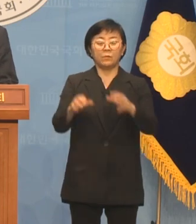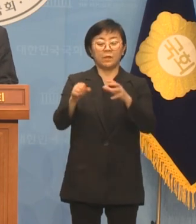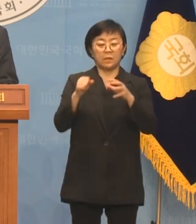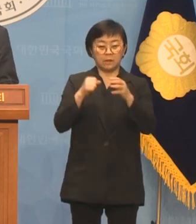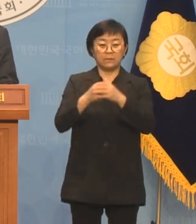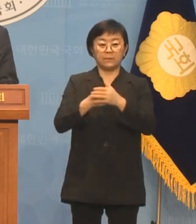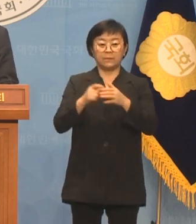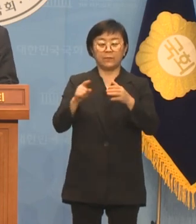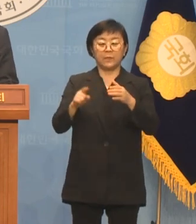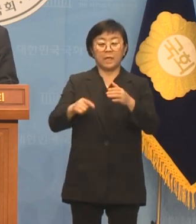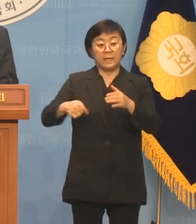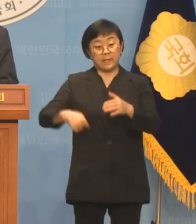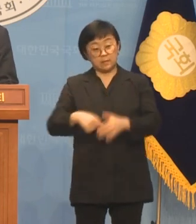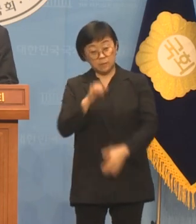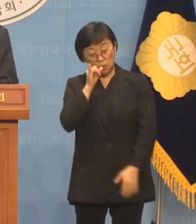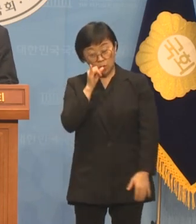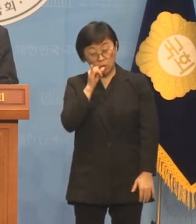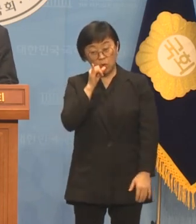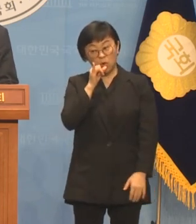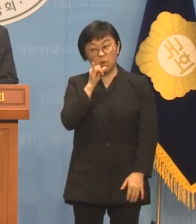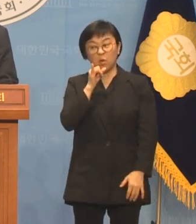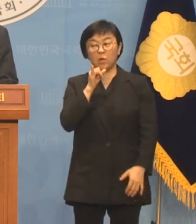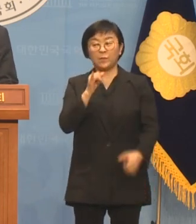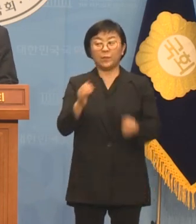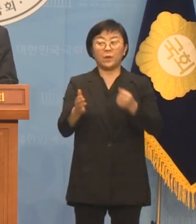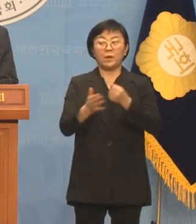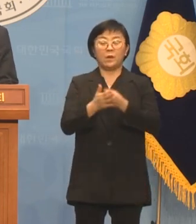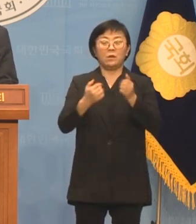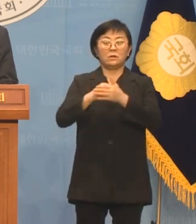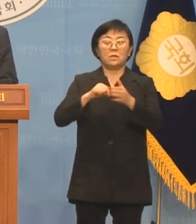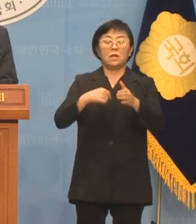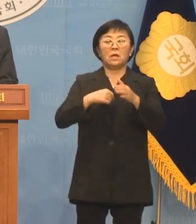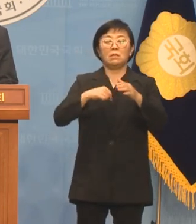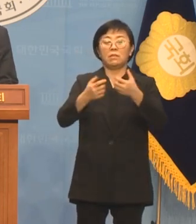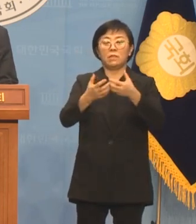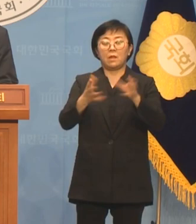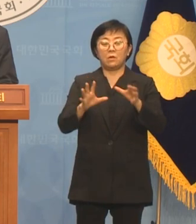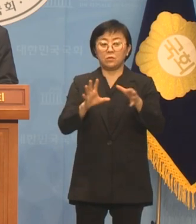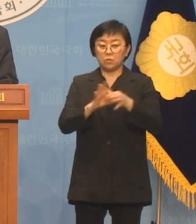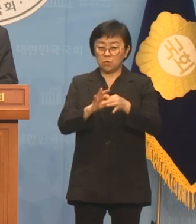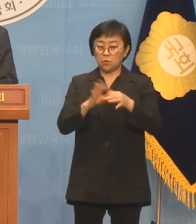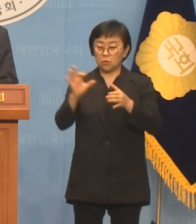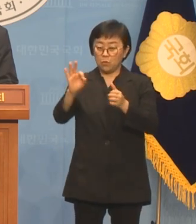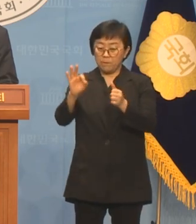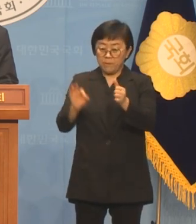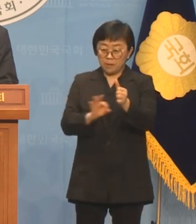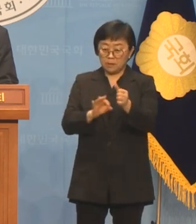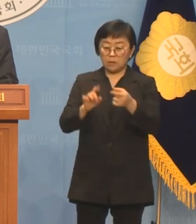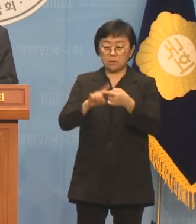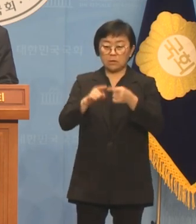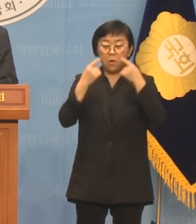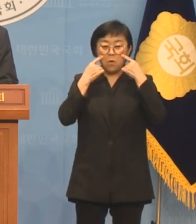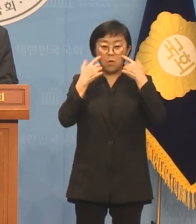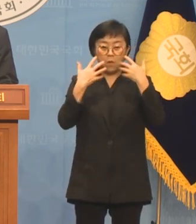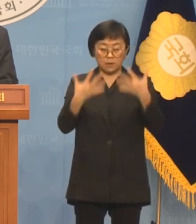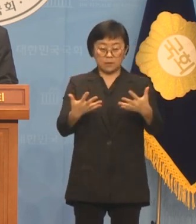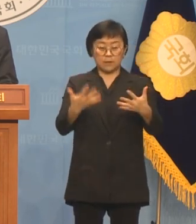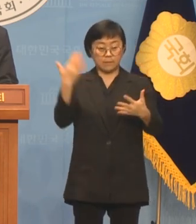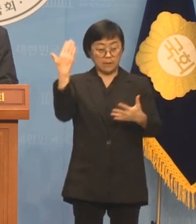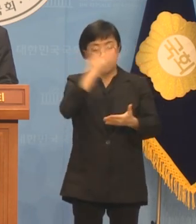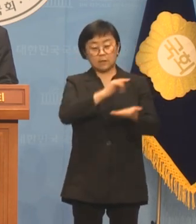국민의힘이 최소한의 양심이 있다면 자당 소속 정치인들의 뒷돈 의혹을